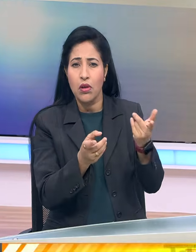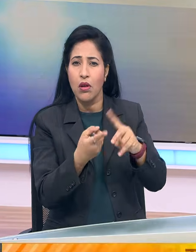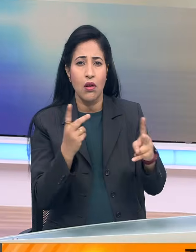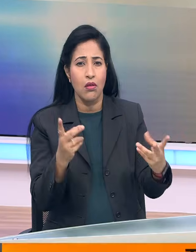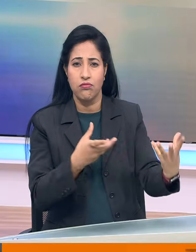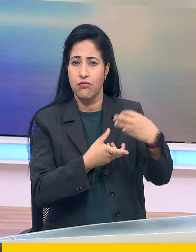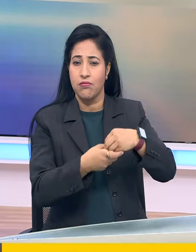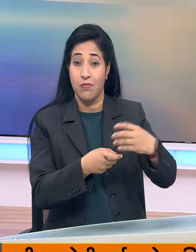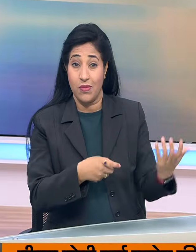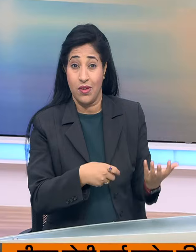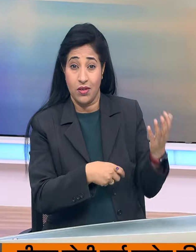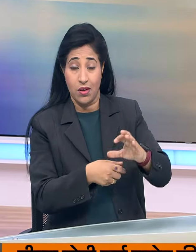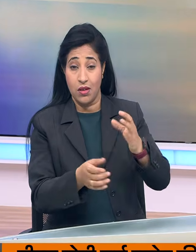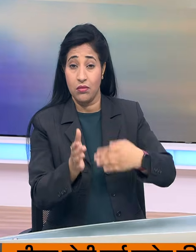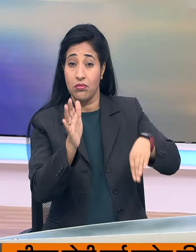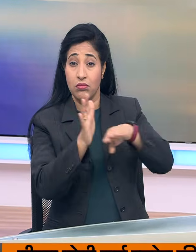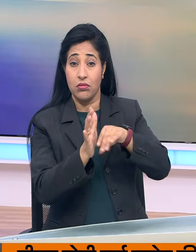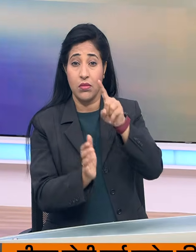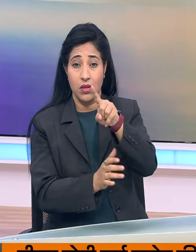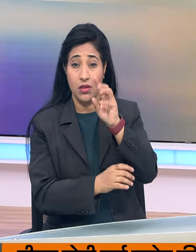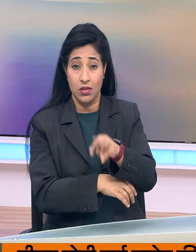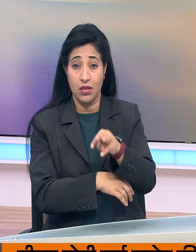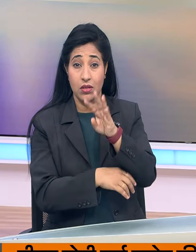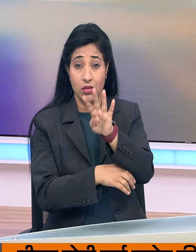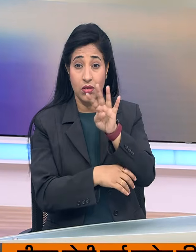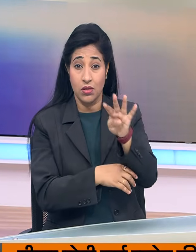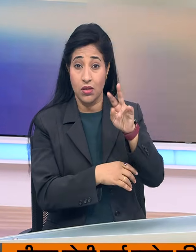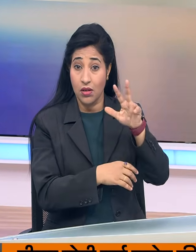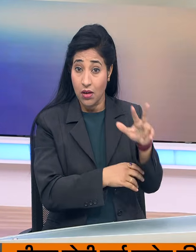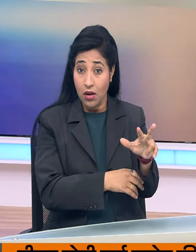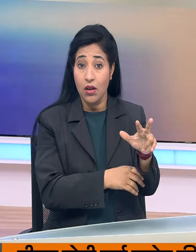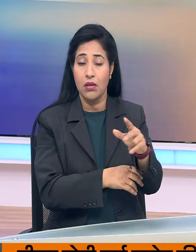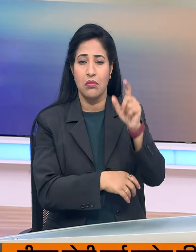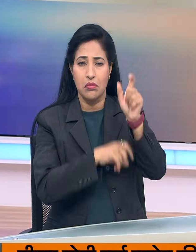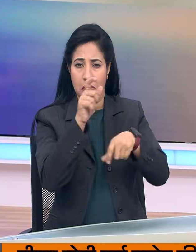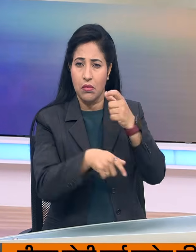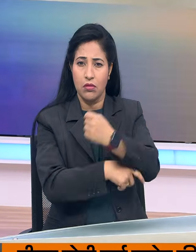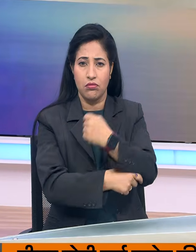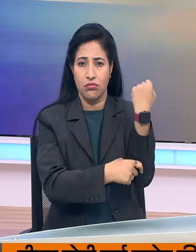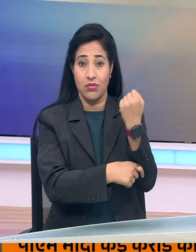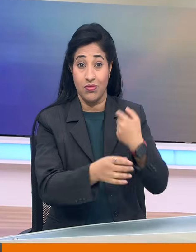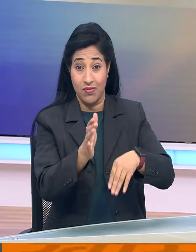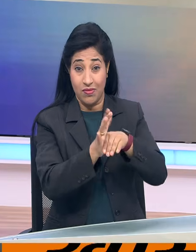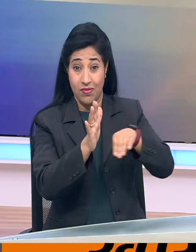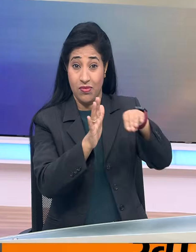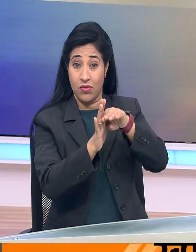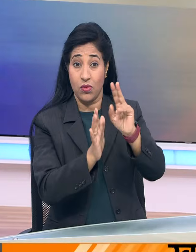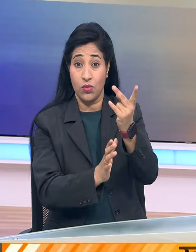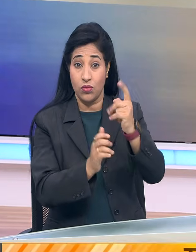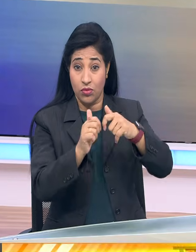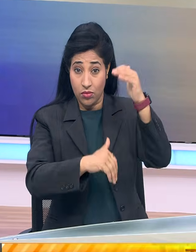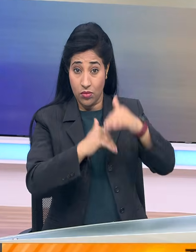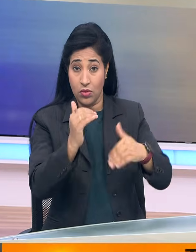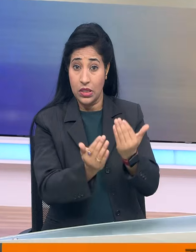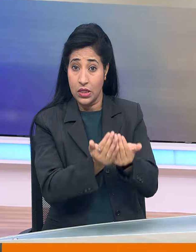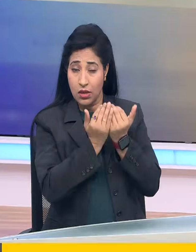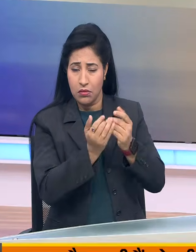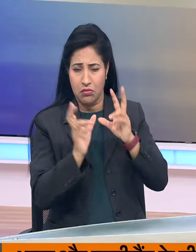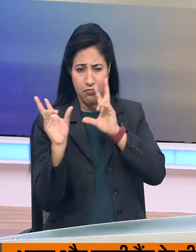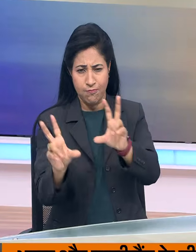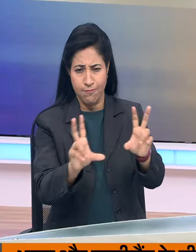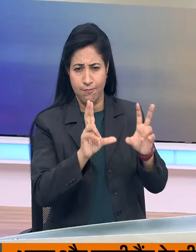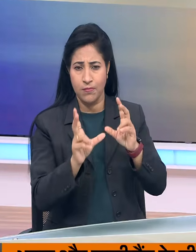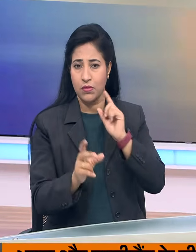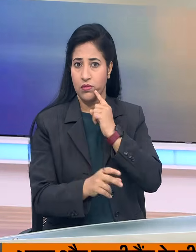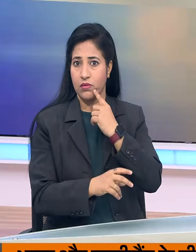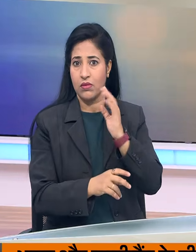लिए 1448 उम्मीदवार मैदान में हैं। चुनाव आयोग ने दूसरे चरण के चुनाव के लिए सुरक्षा के कड़े इंतजाम